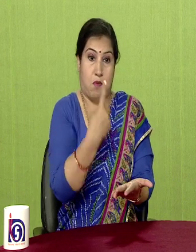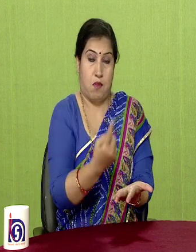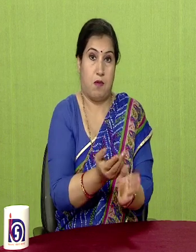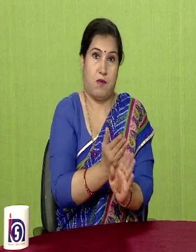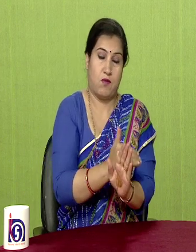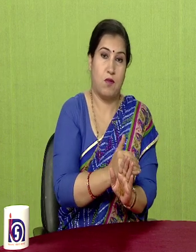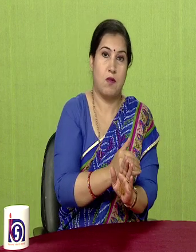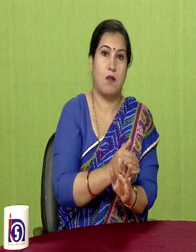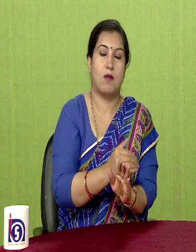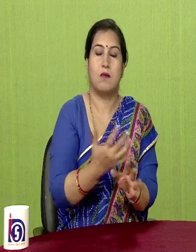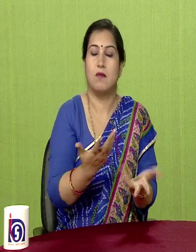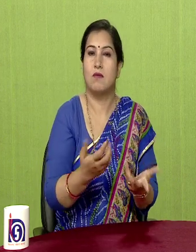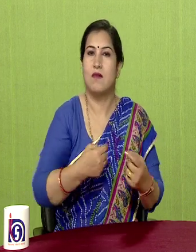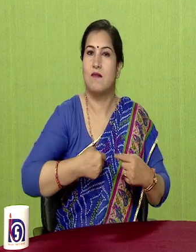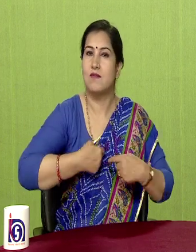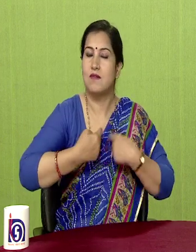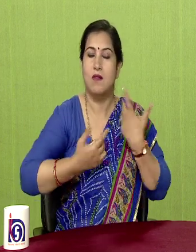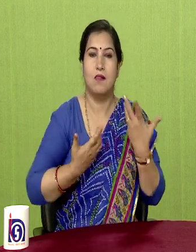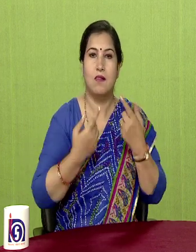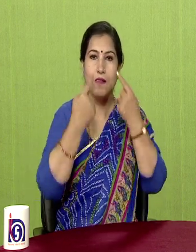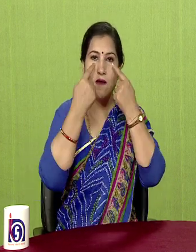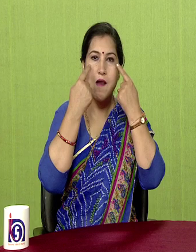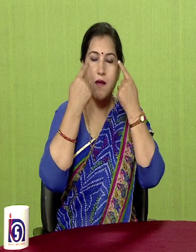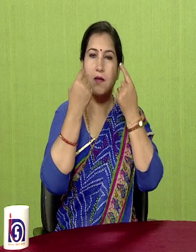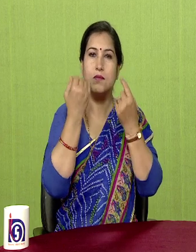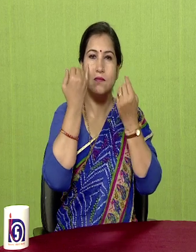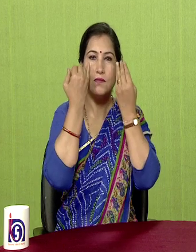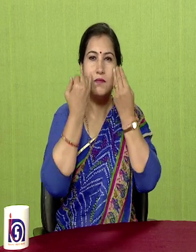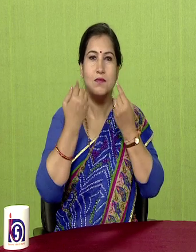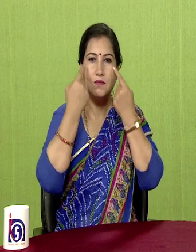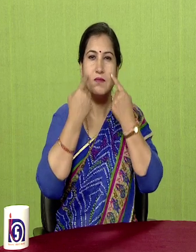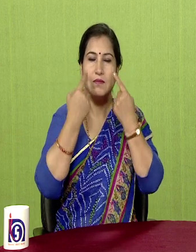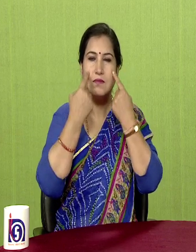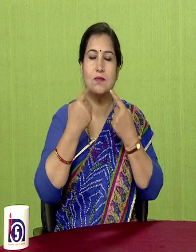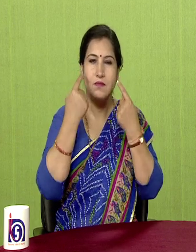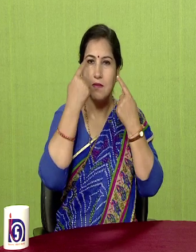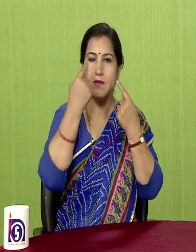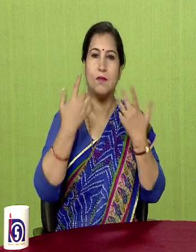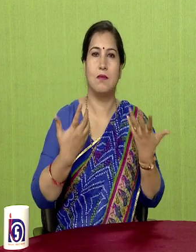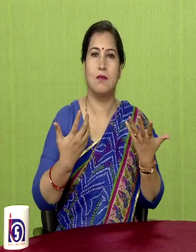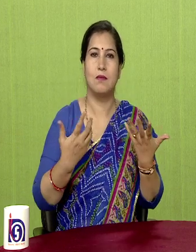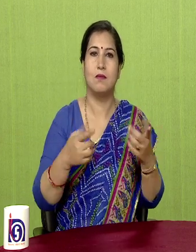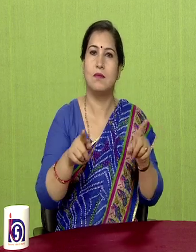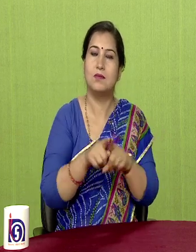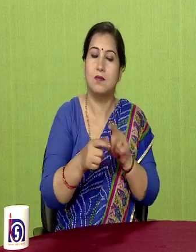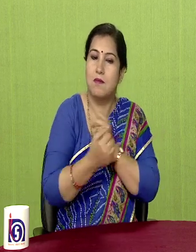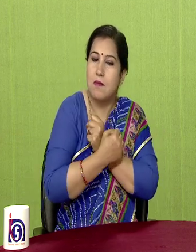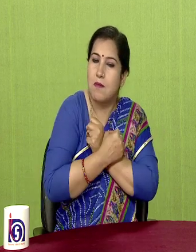बोलने के लिए खड़े हुए तो हुए, पर बोलने से पहले उनकी आंखों से प्रेम के